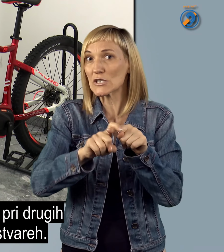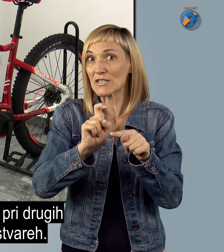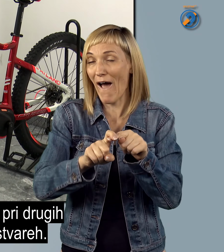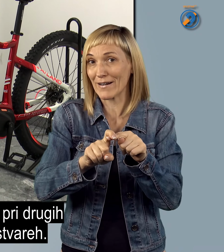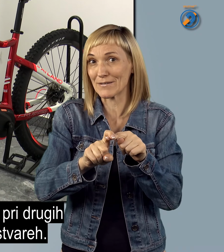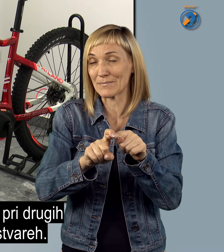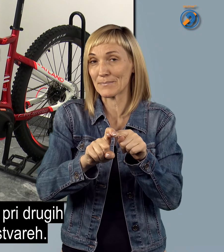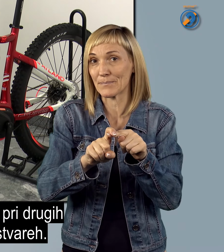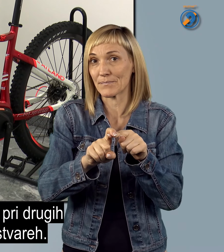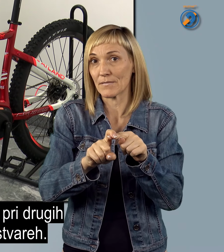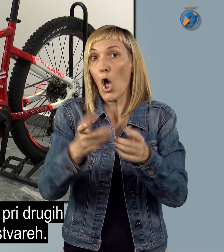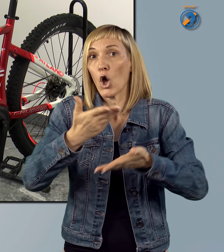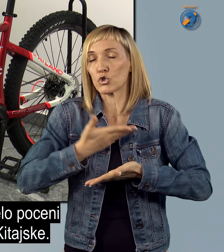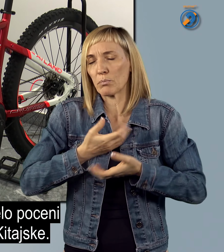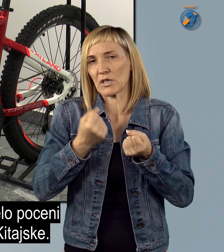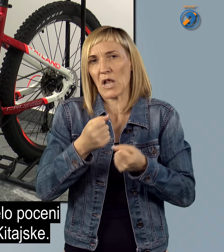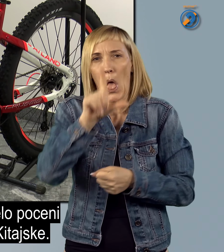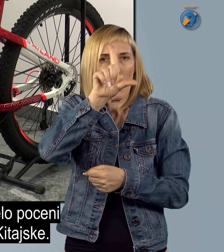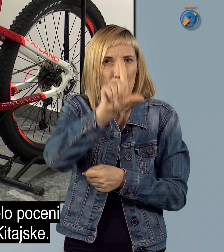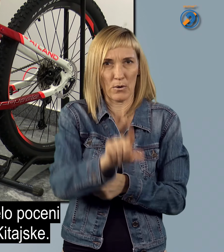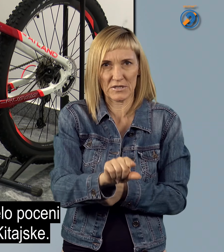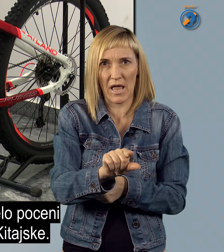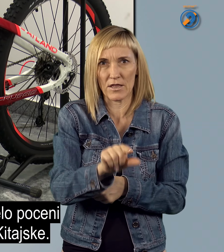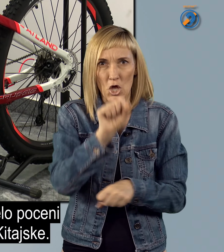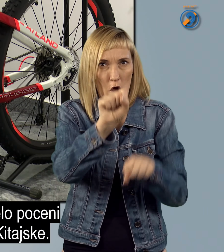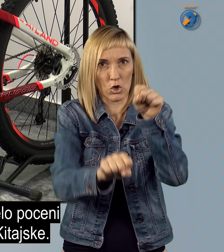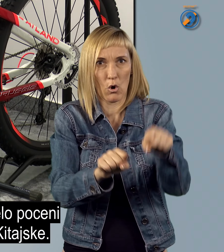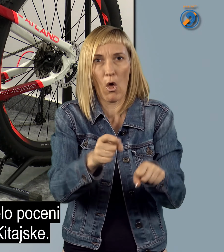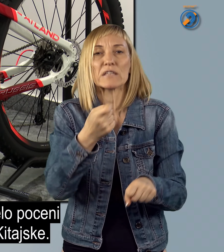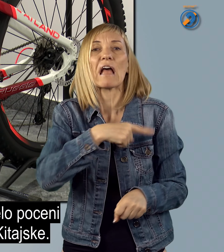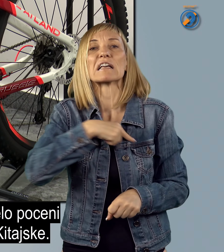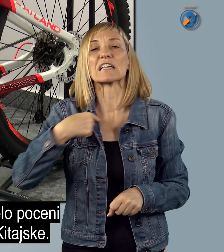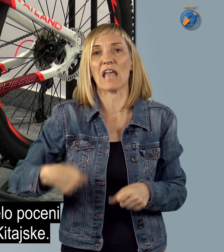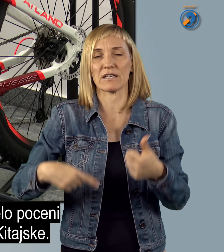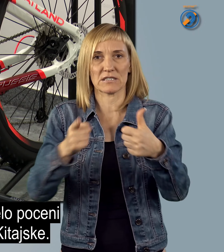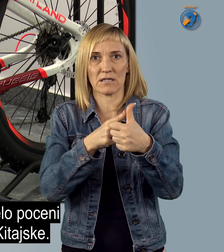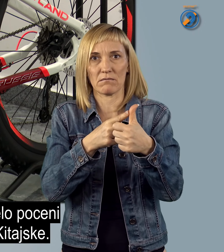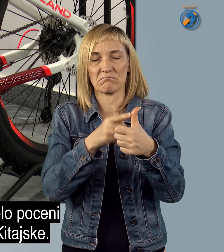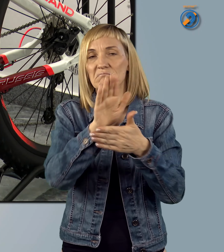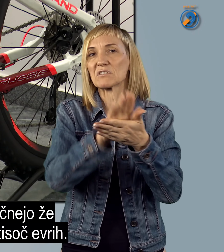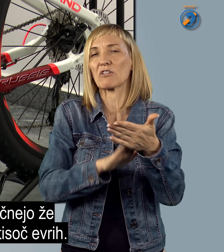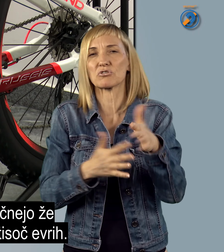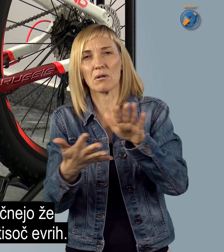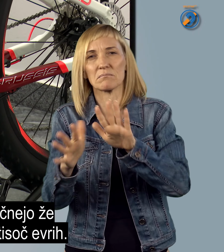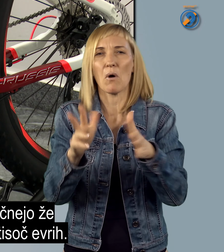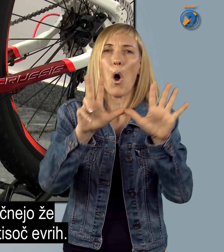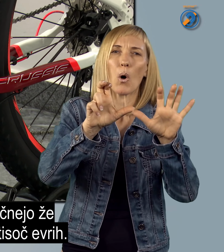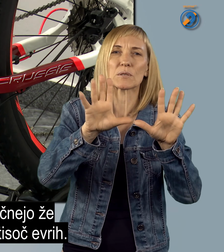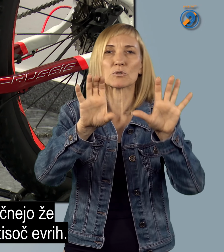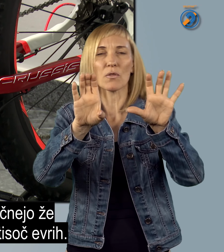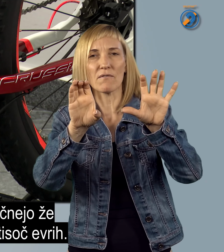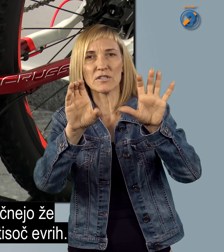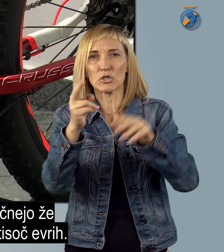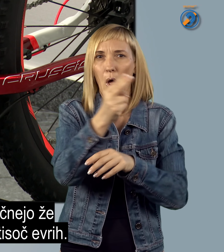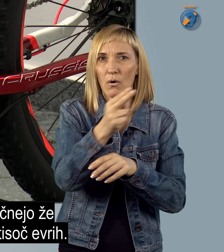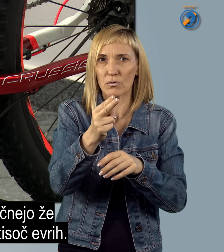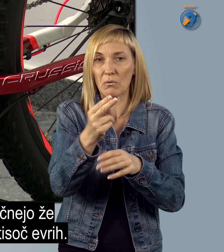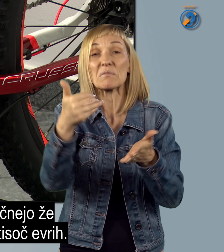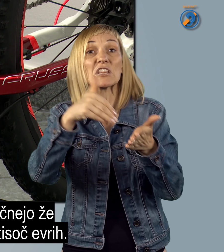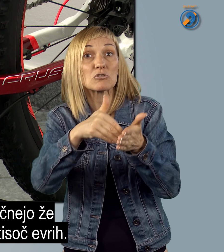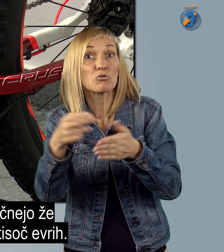stvareh. Dobite že zelo poceni izdelke iz Kitajske, cene se začnejo že tam pri 800,